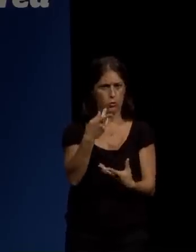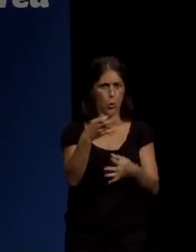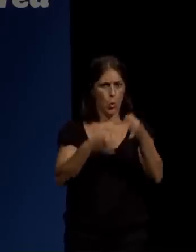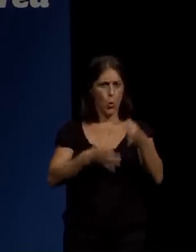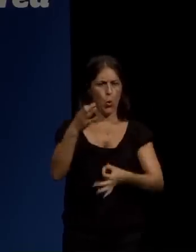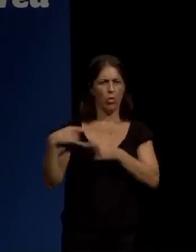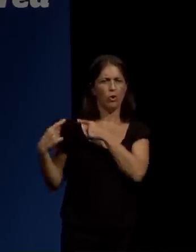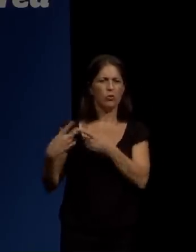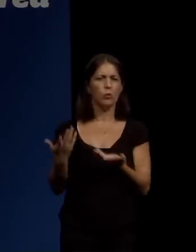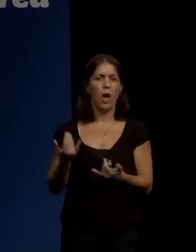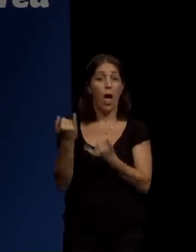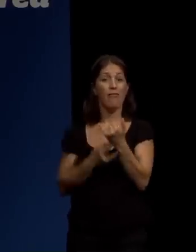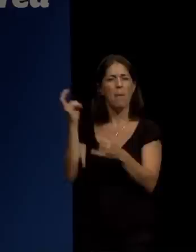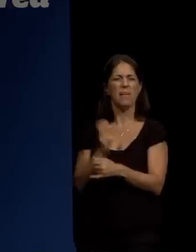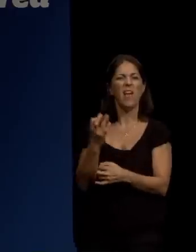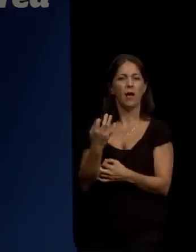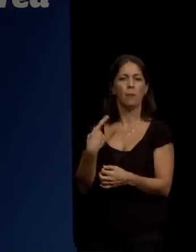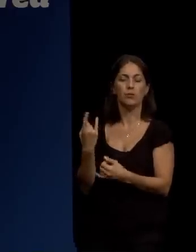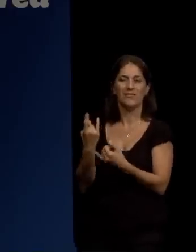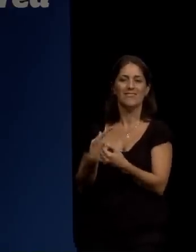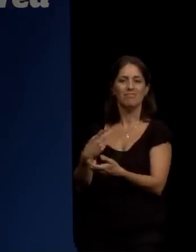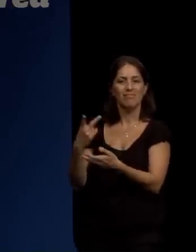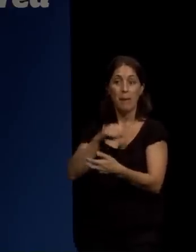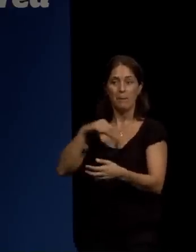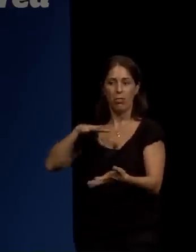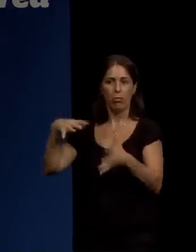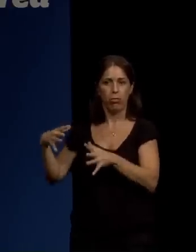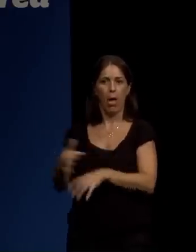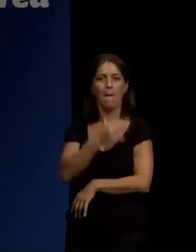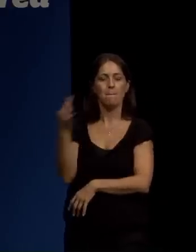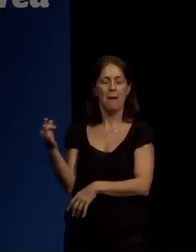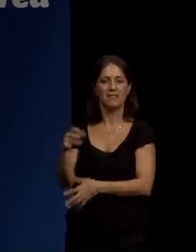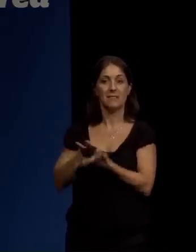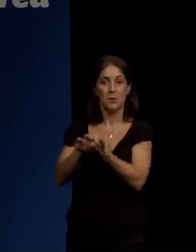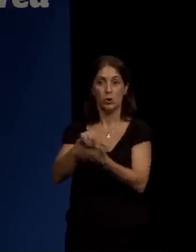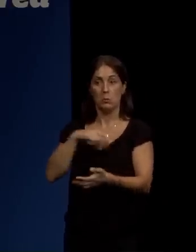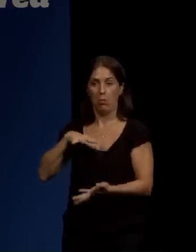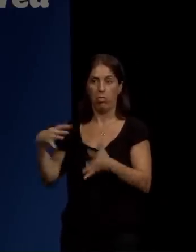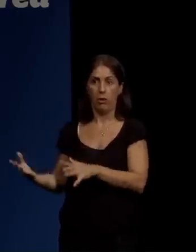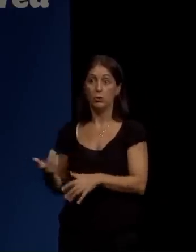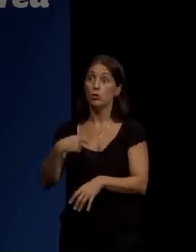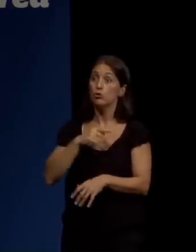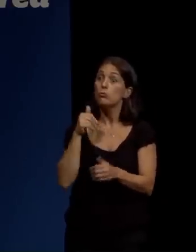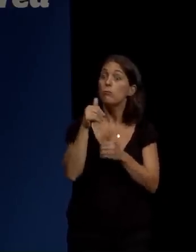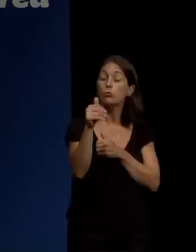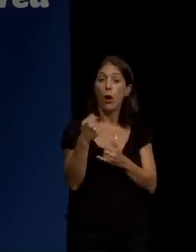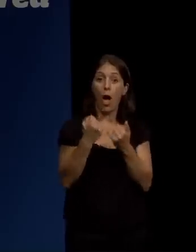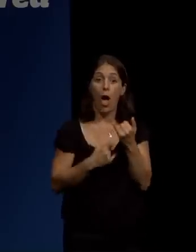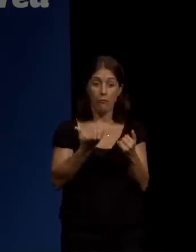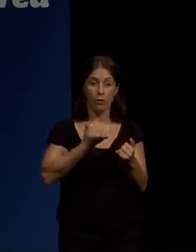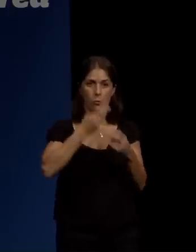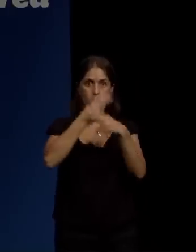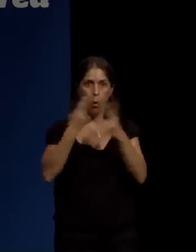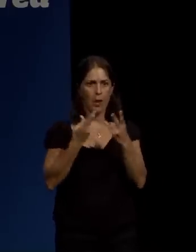son derivadas de procesos de privatización e de adxudicación de servicios privatizados. Co cal, unha vez que remunicipalicemos ou recuperemos para o